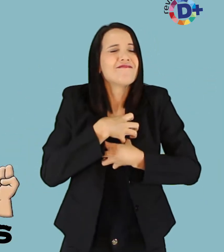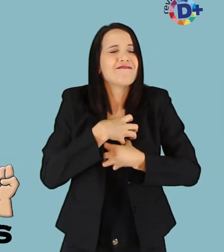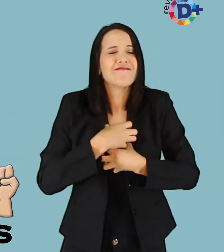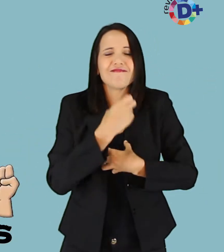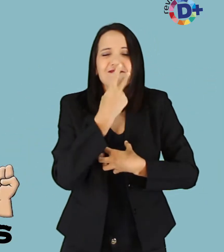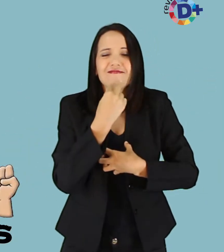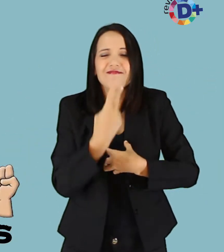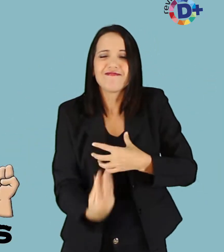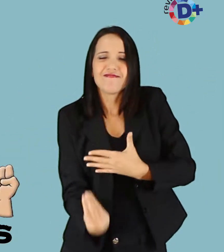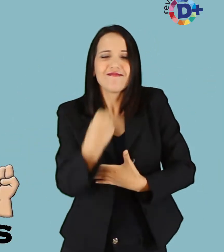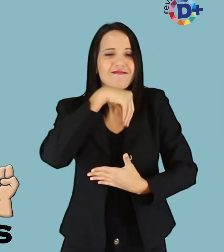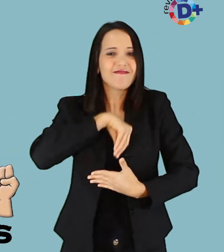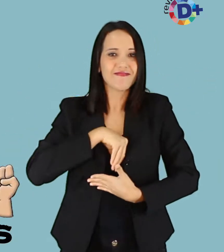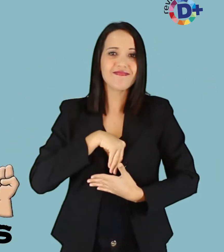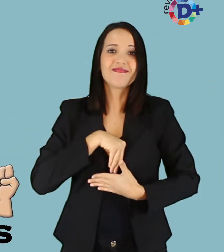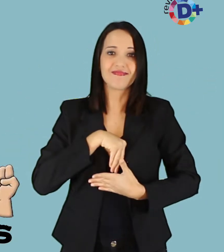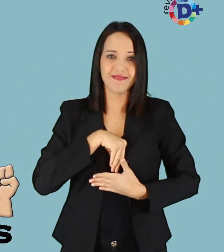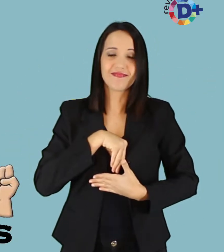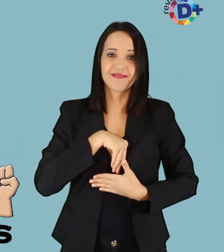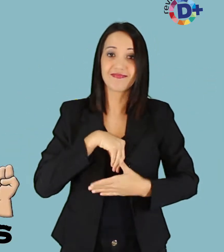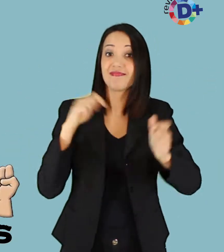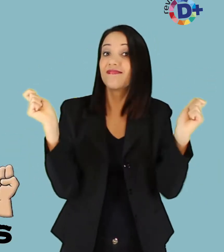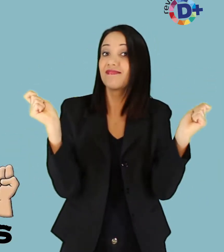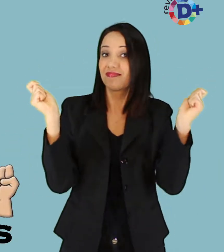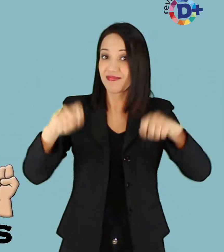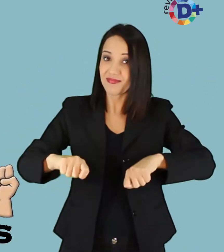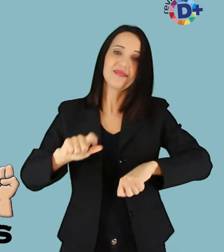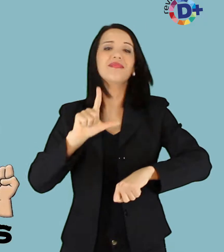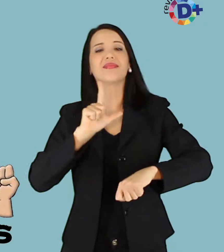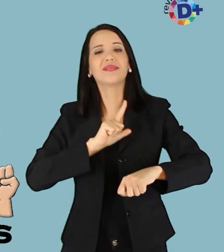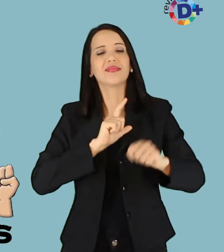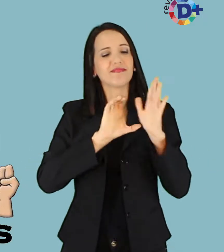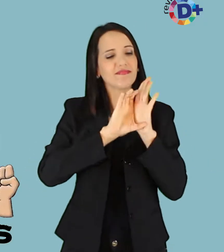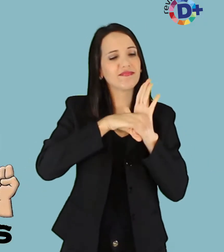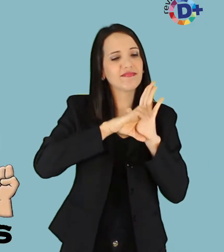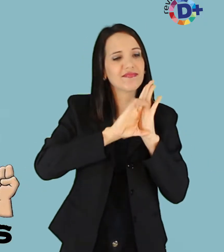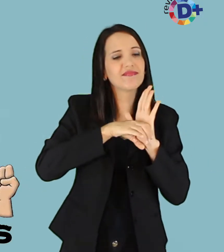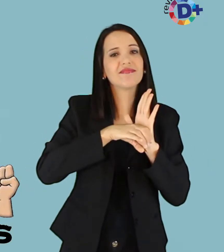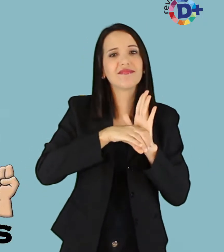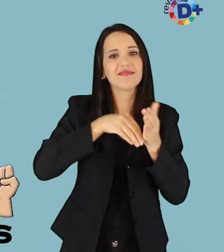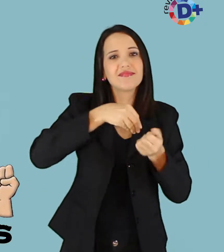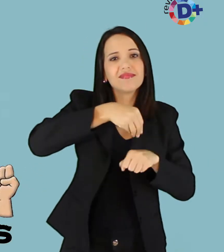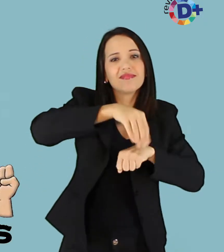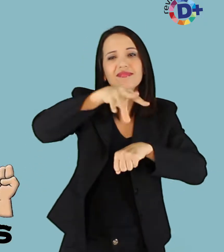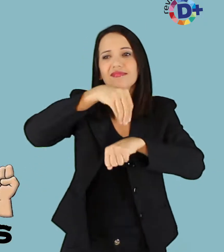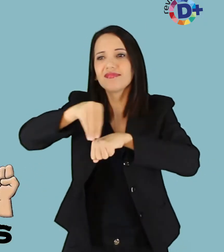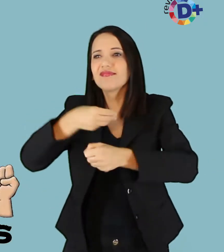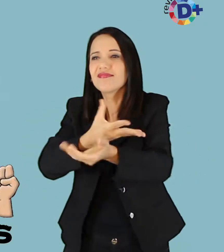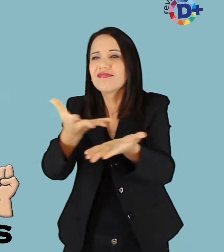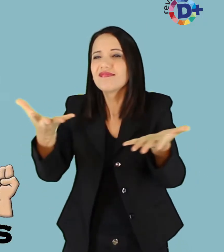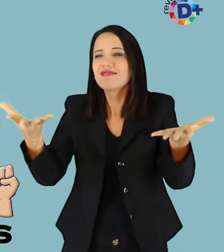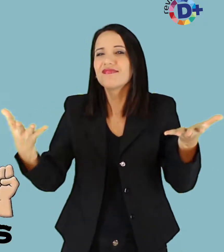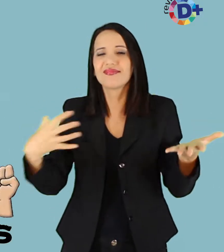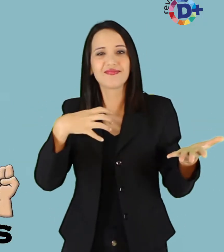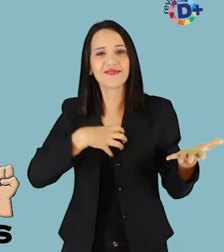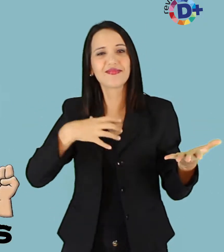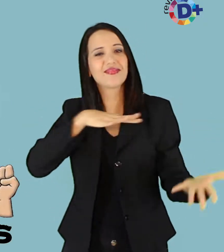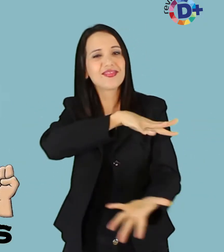que ela, a língua, carrega consigo. A possibilidade de conceituar e atribuir sentido ao